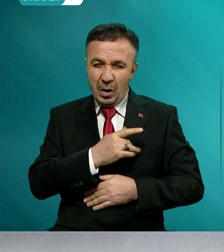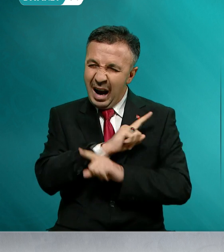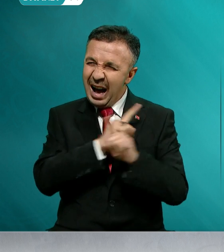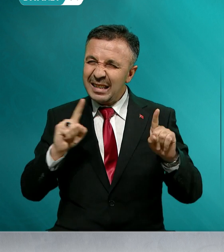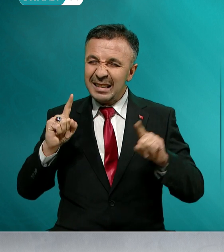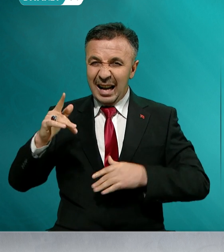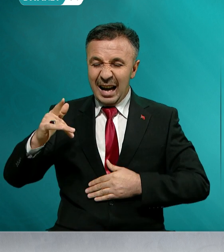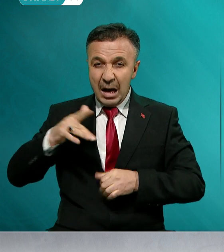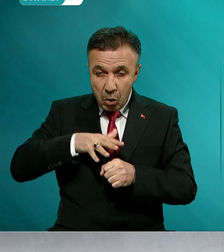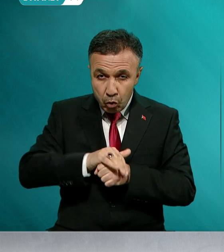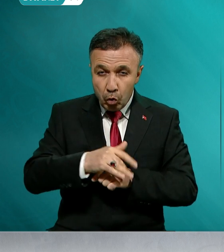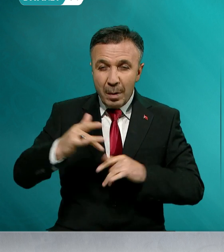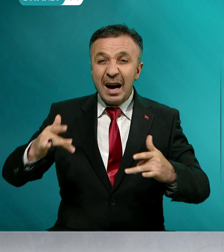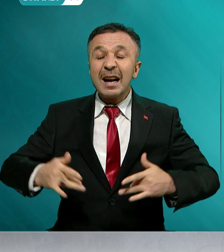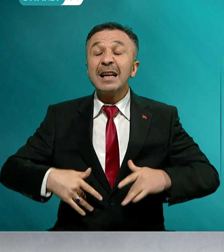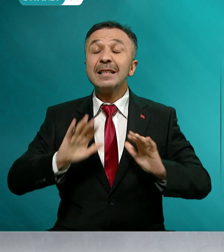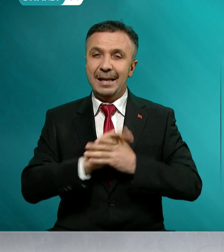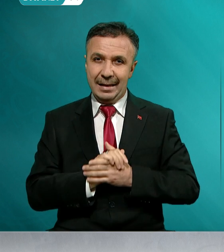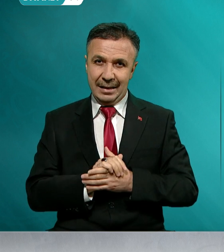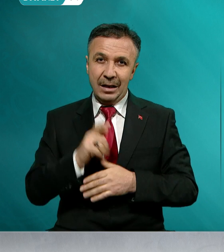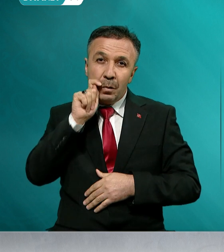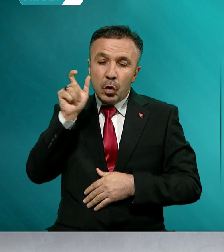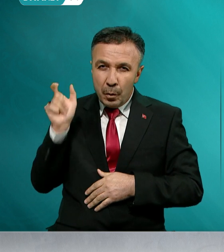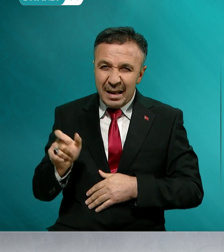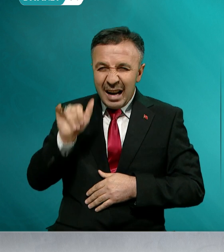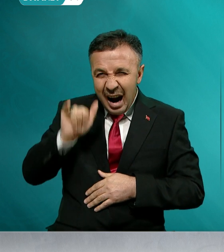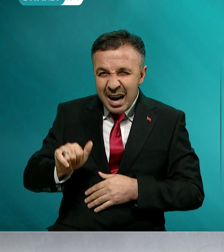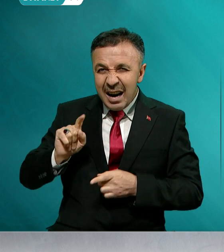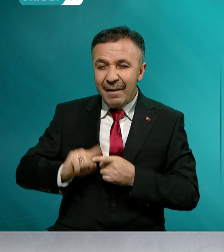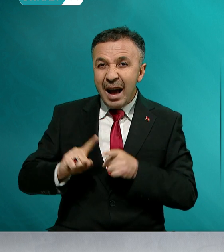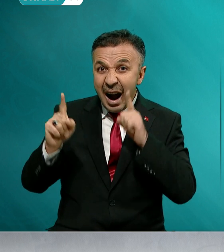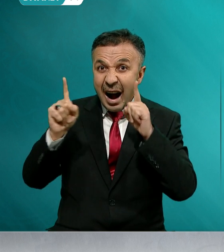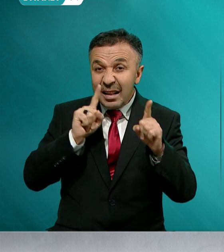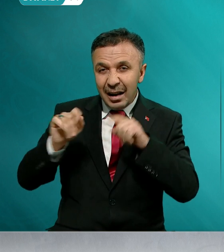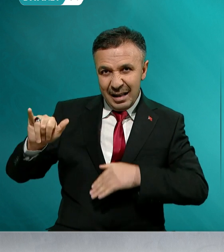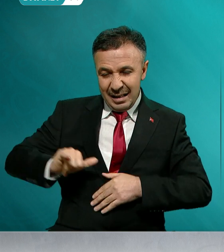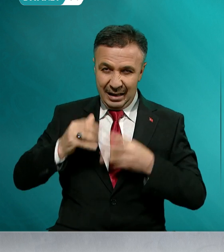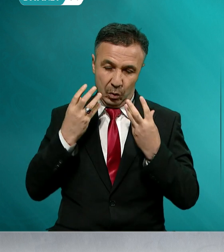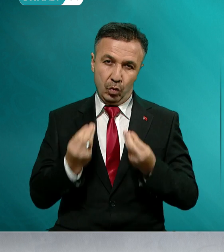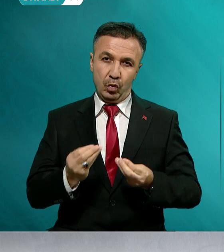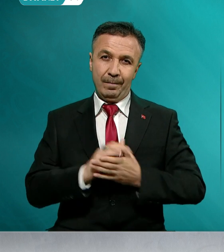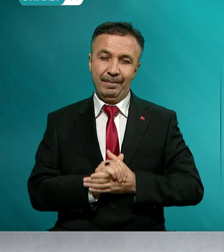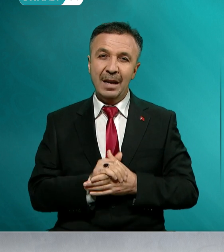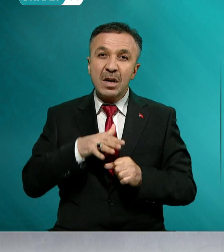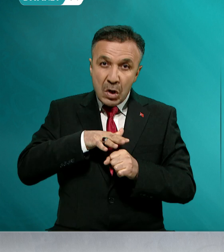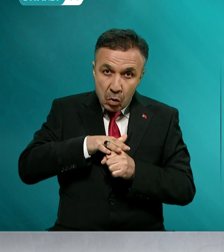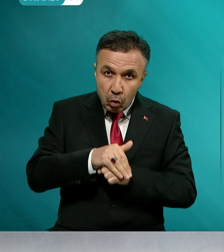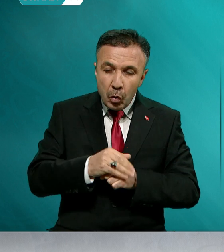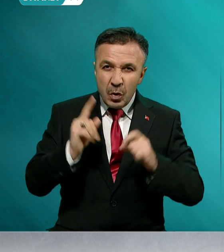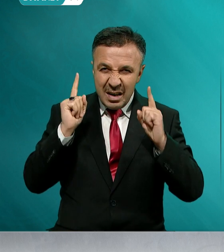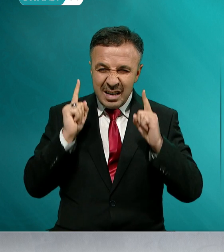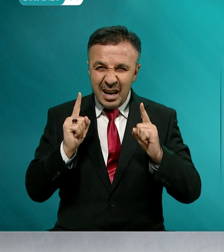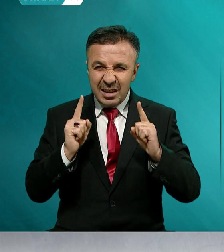razı değildir bir mümin hak ve adaletin yanındadır zulmün